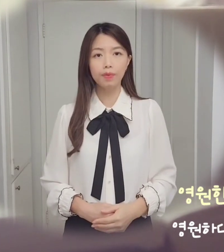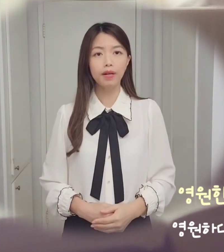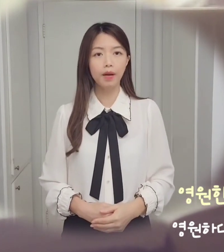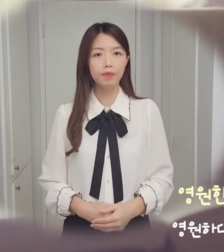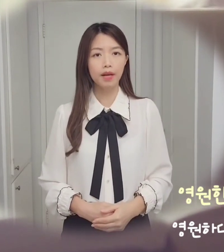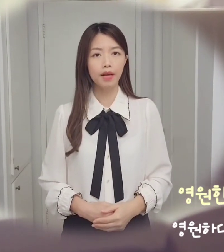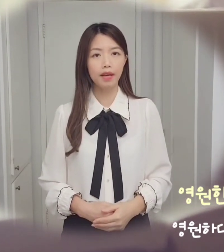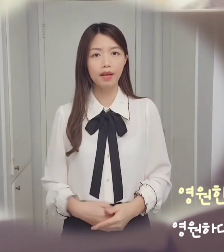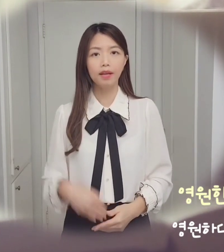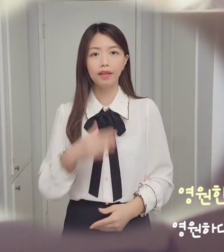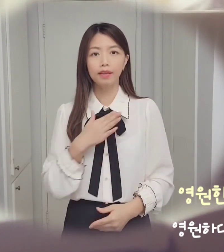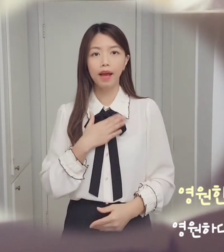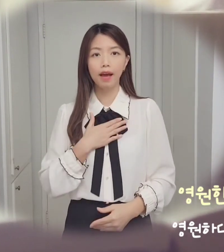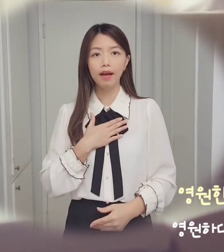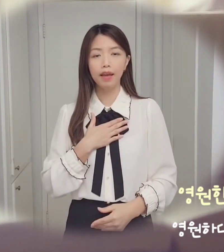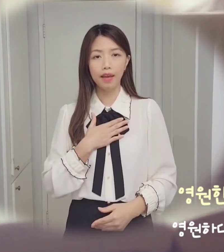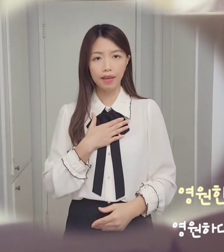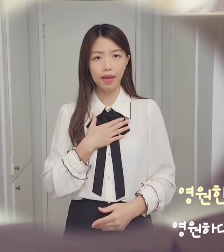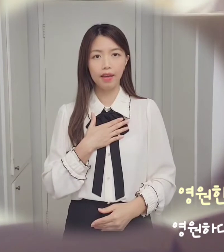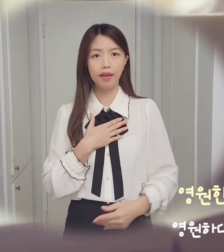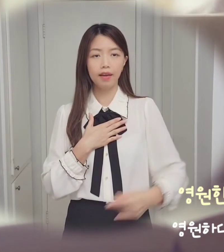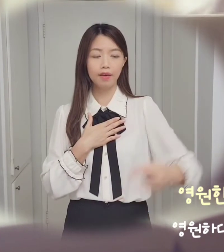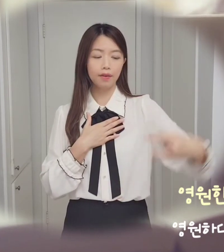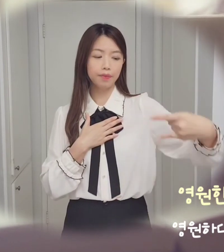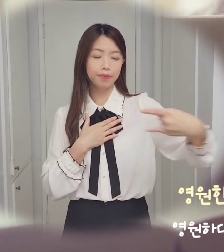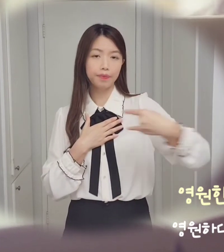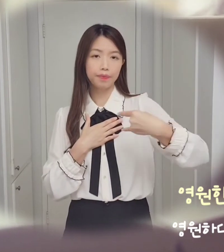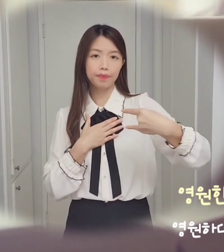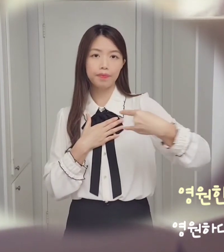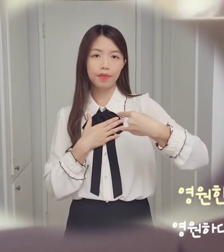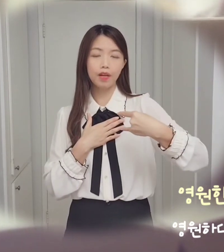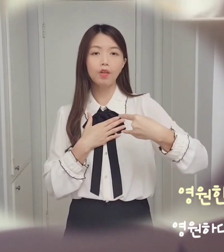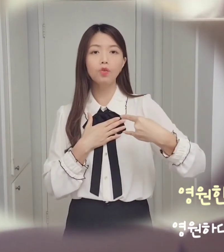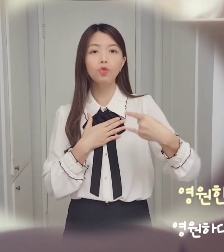내게 주심을 감사해. 나에게.